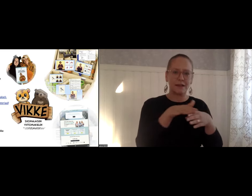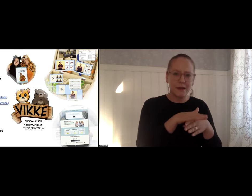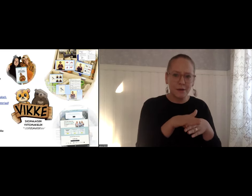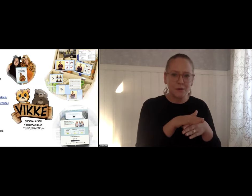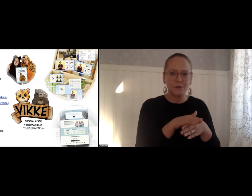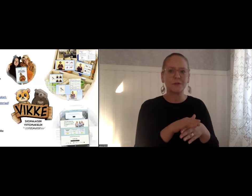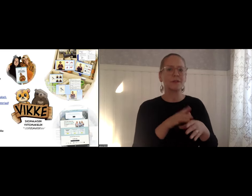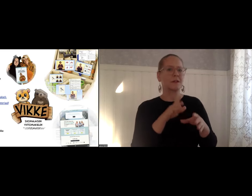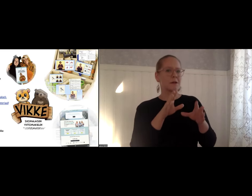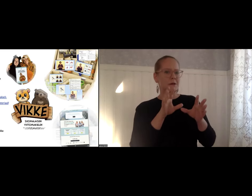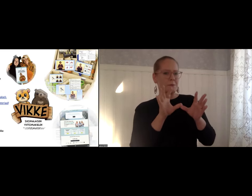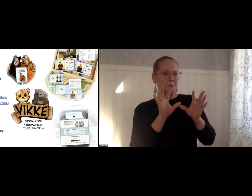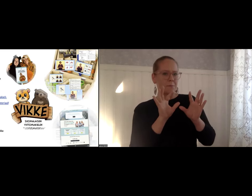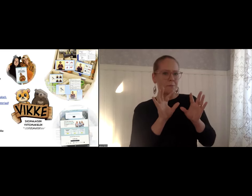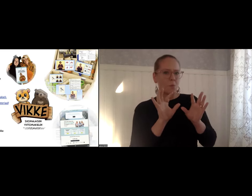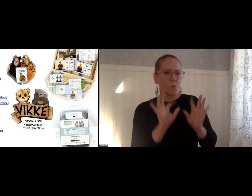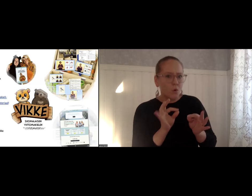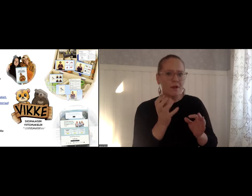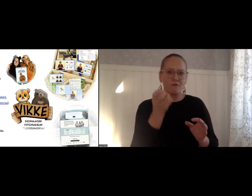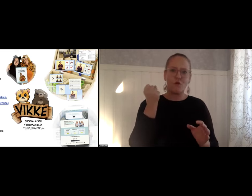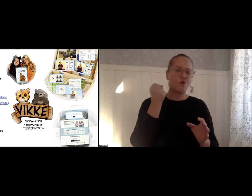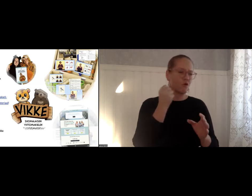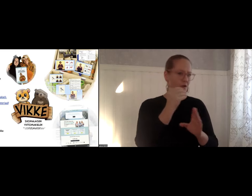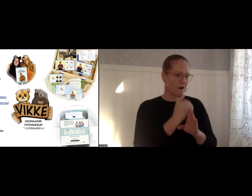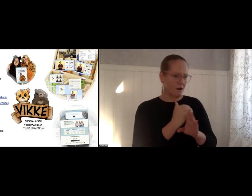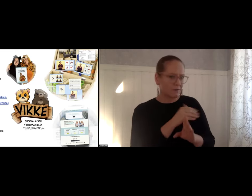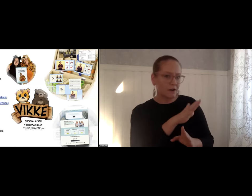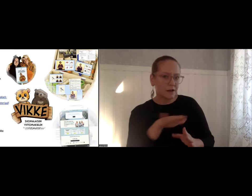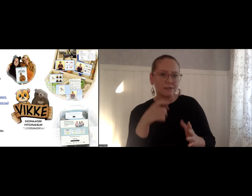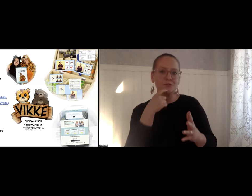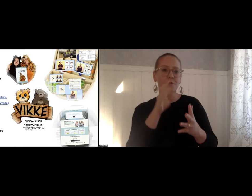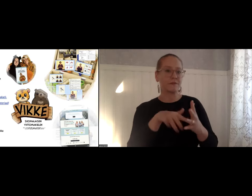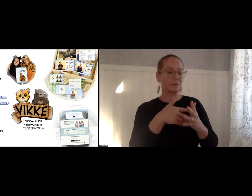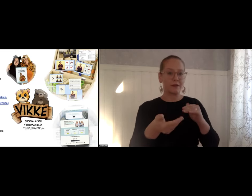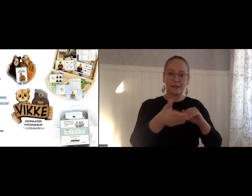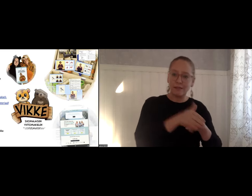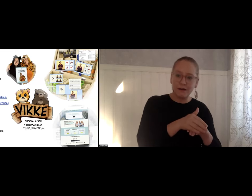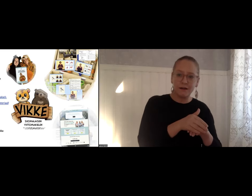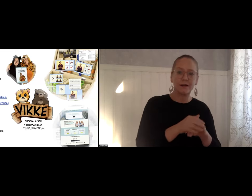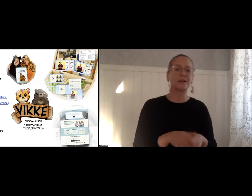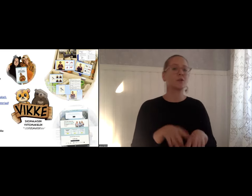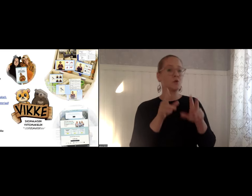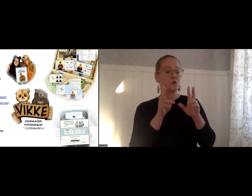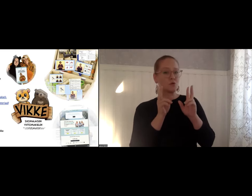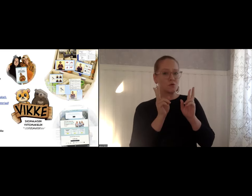Eli nyt on jollakin tavalla jo tietoa siitä, kuinka materiaalia käytetään ja kuinka lasten suomalaisen